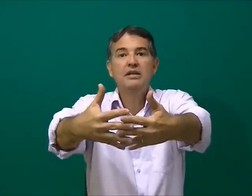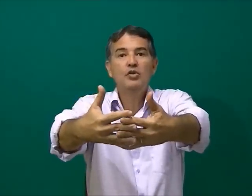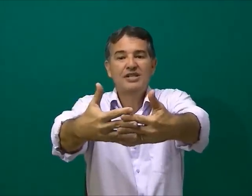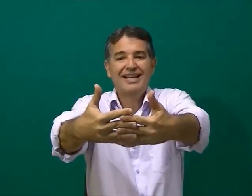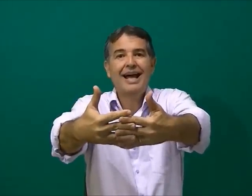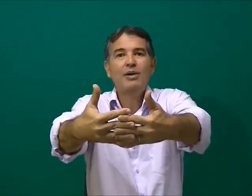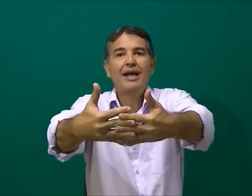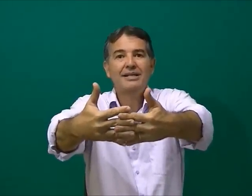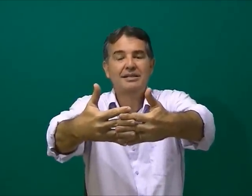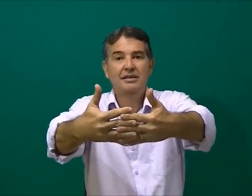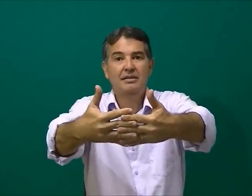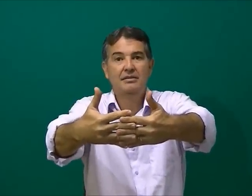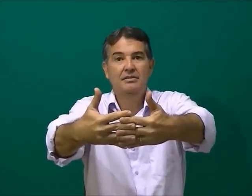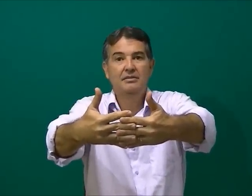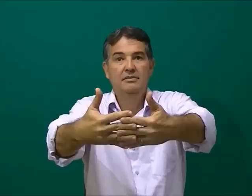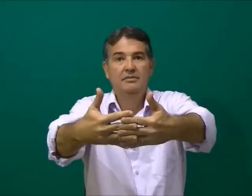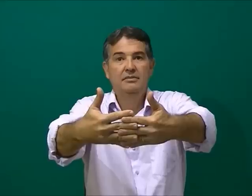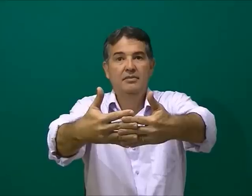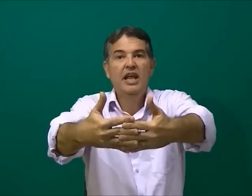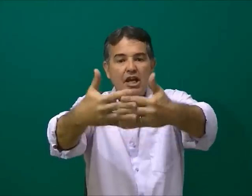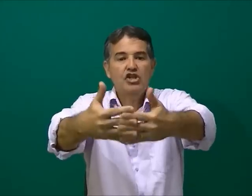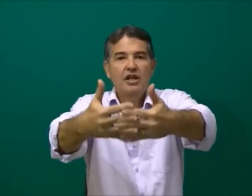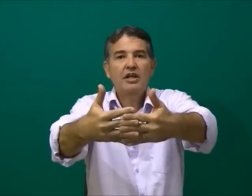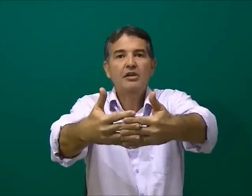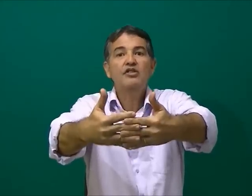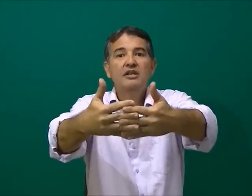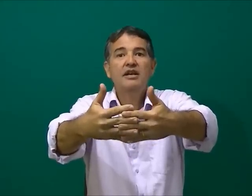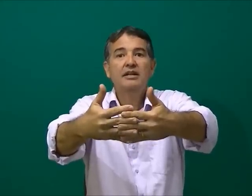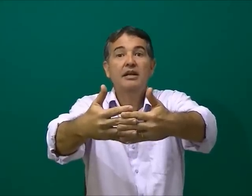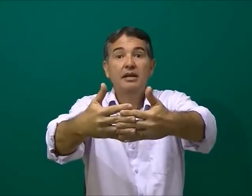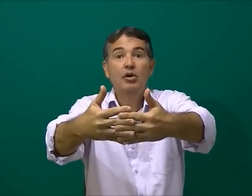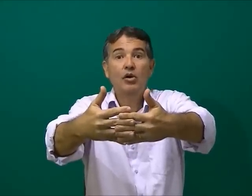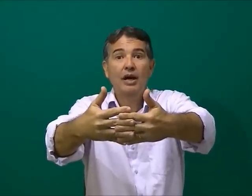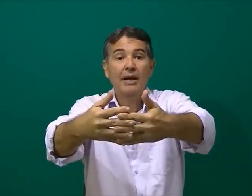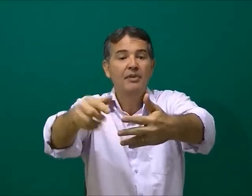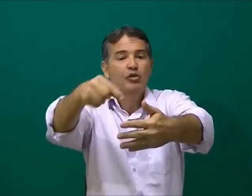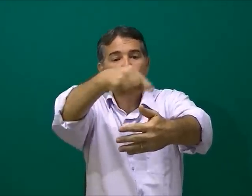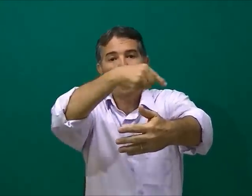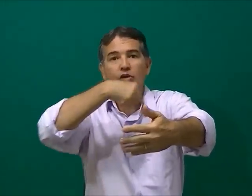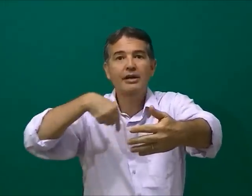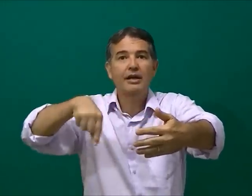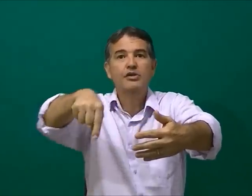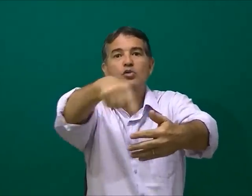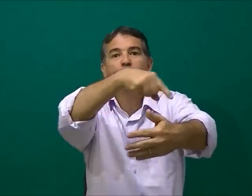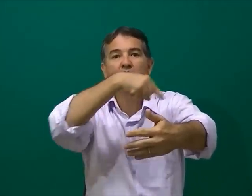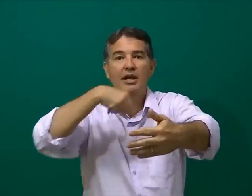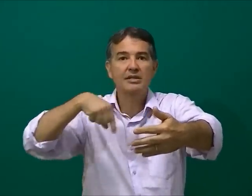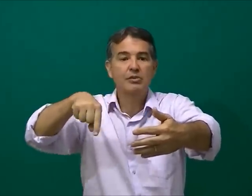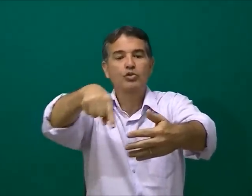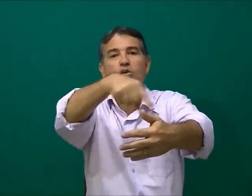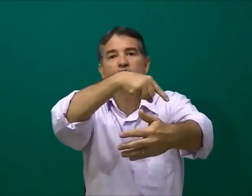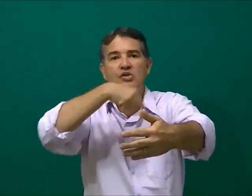do cenário é este. Este aqui você vai ter que colocar toda a sua comunicação, todo o seu